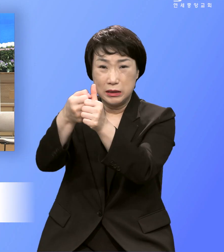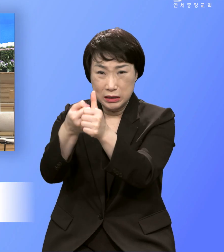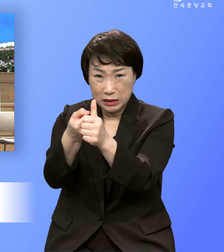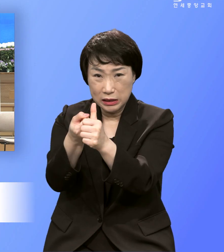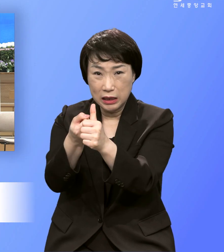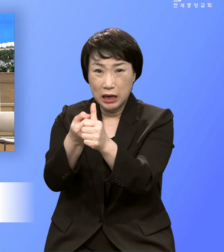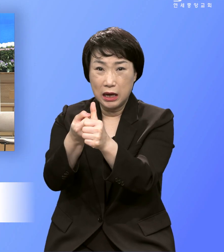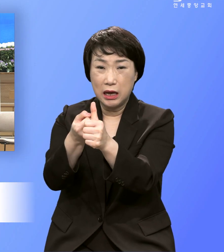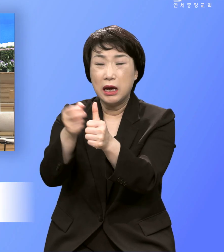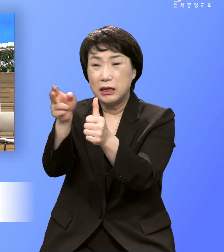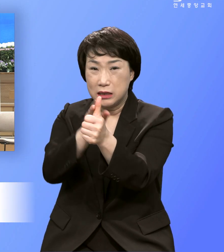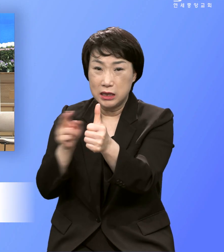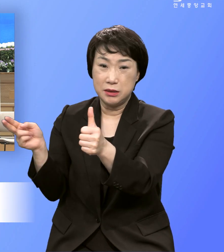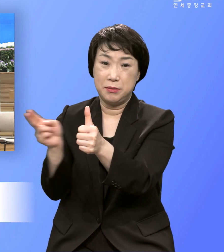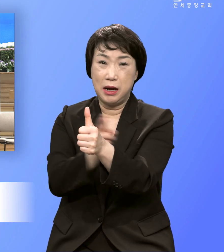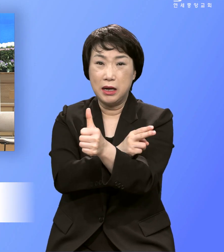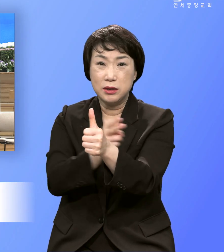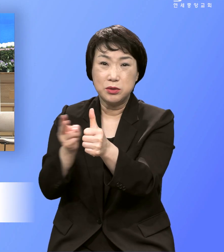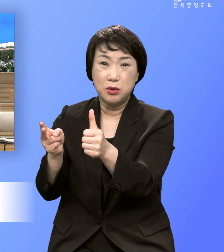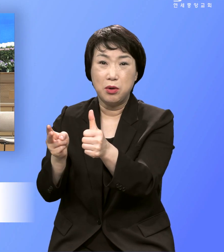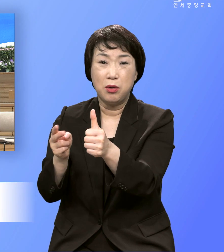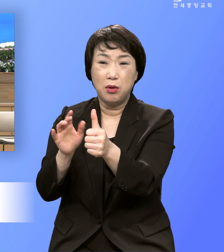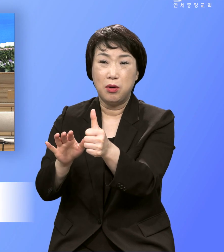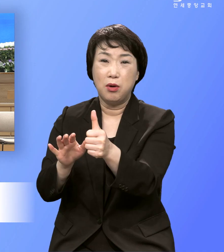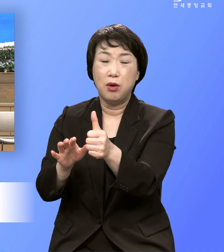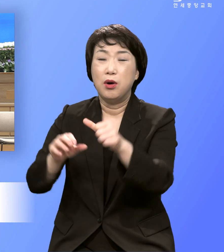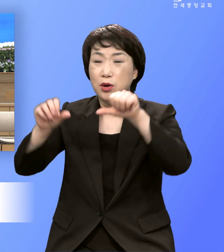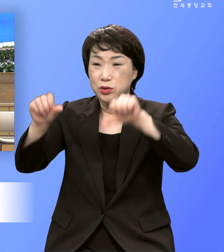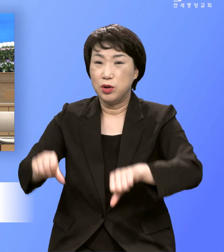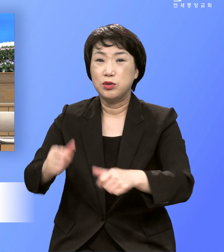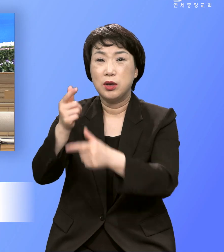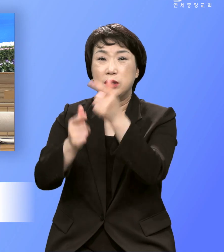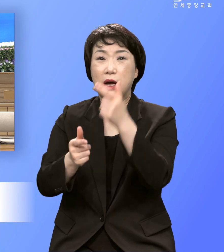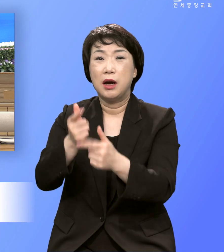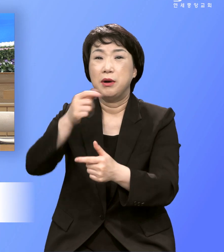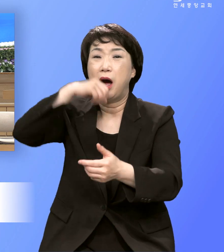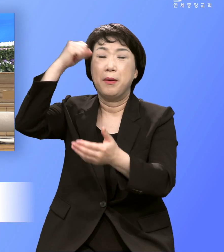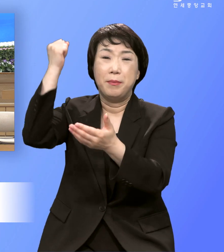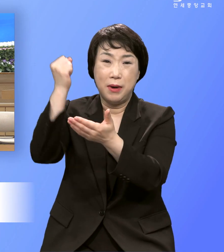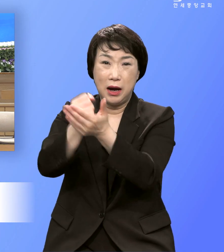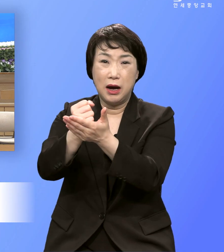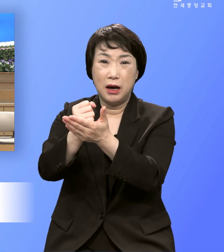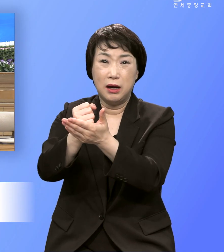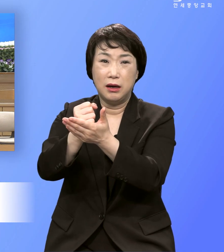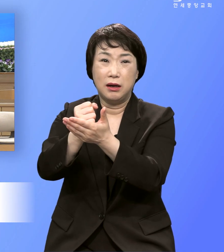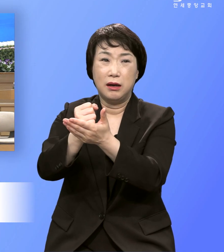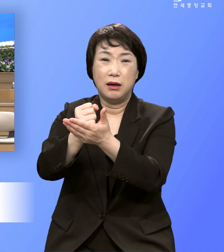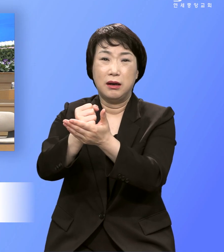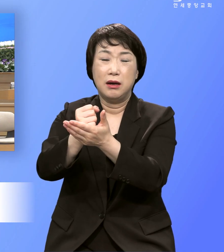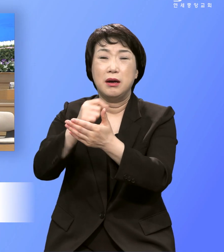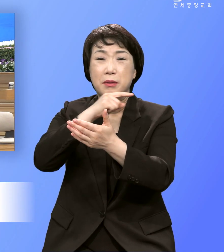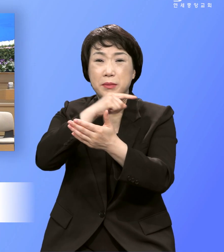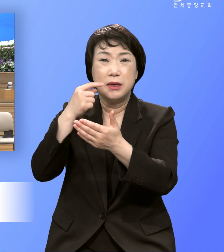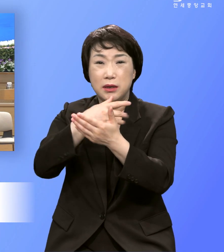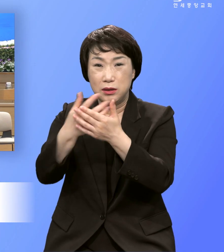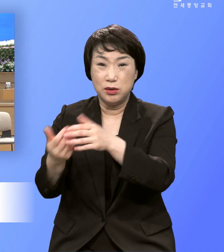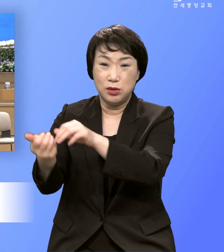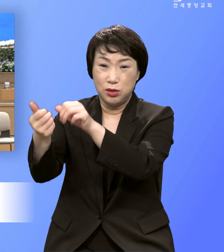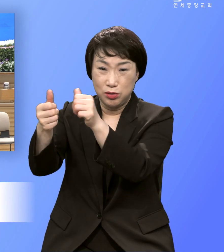징계받으시고 채찍에 맞으시고 주지에 나무에 십자가에서 피